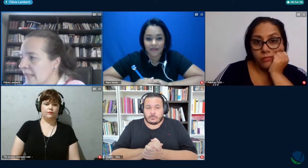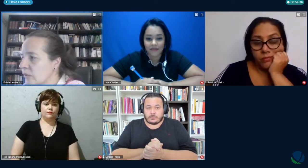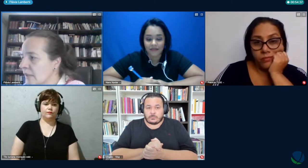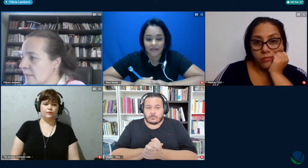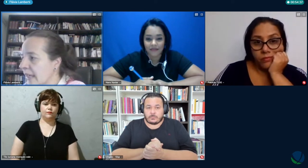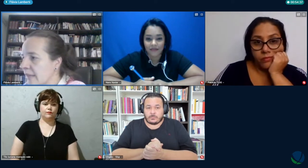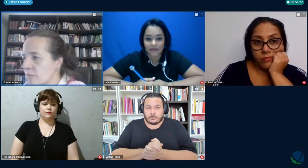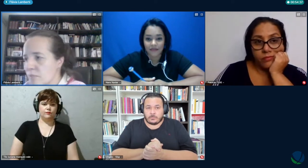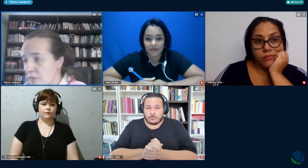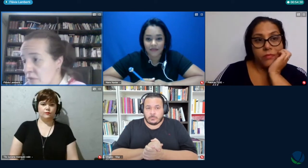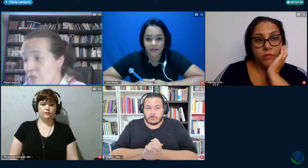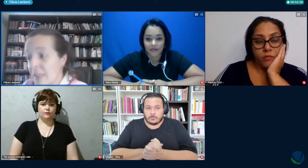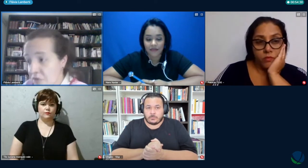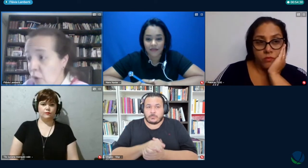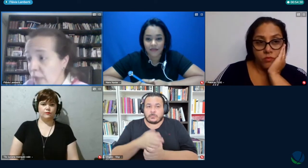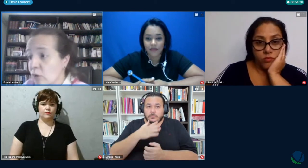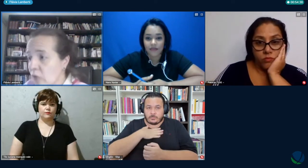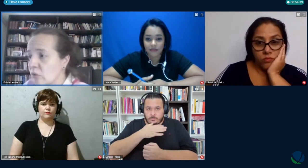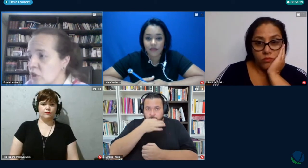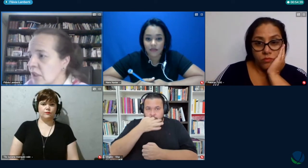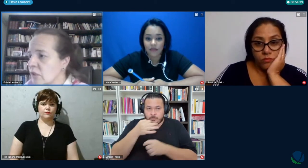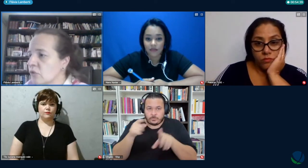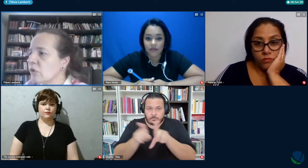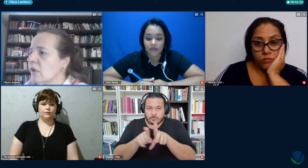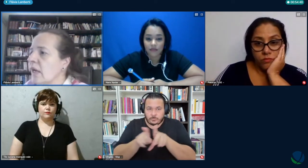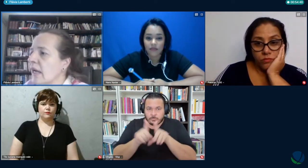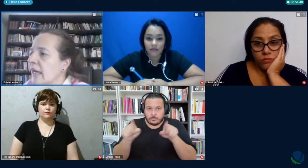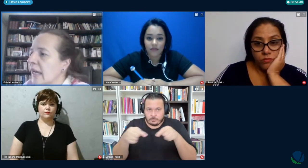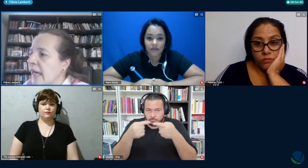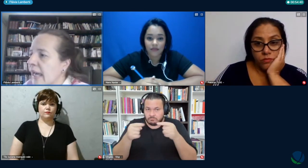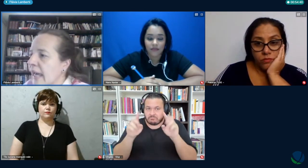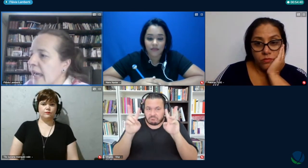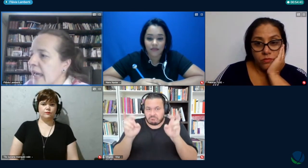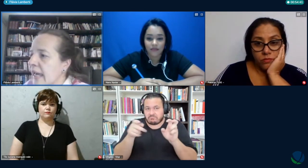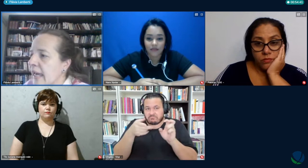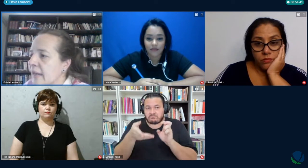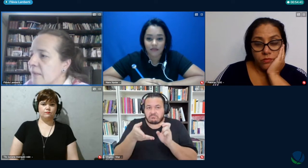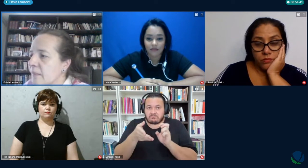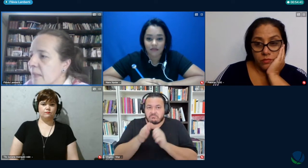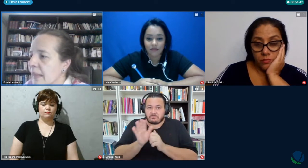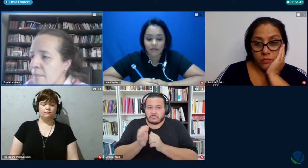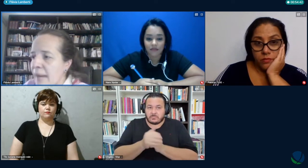O meu comentário também, enfim, ficou em torno disso.